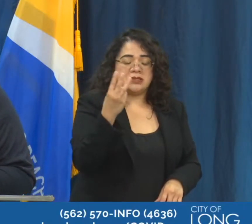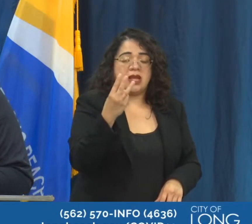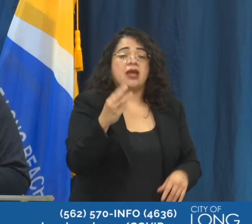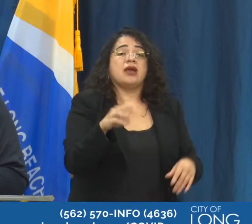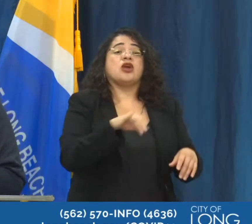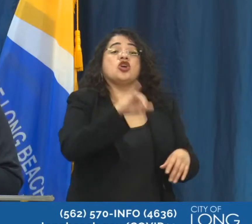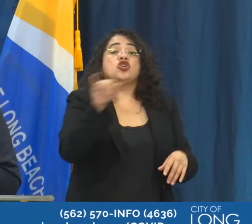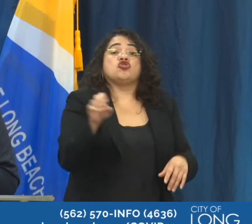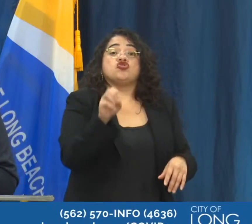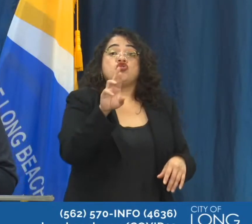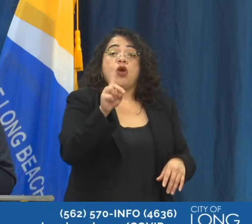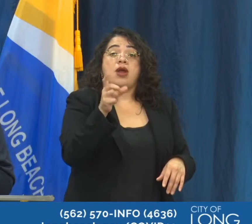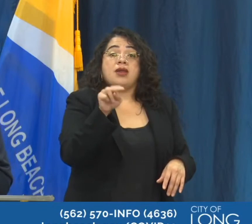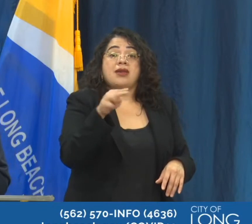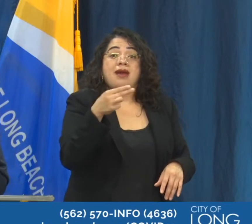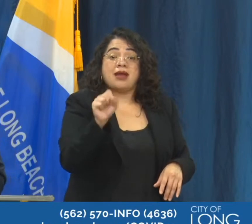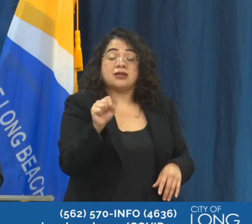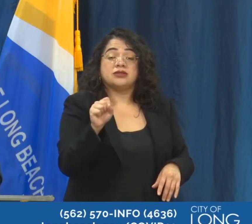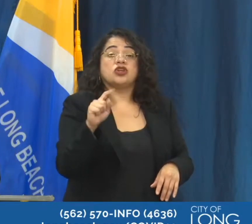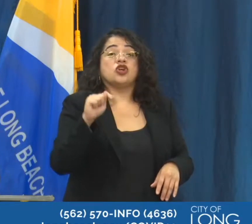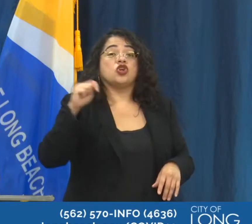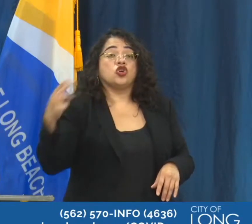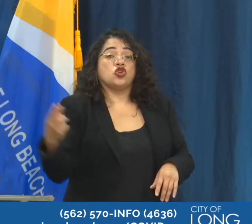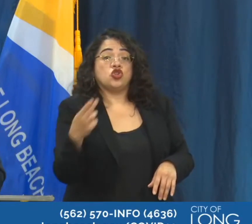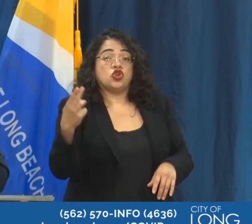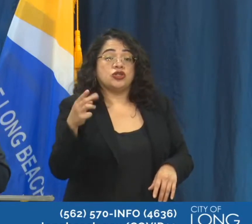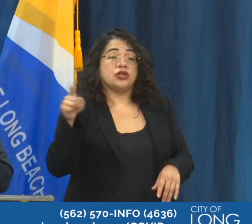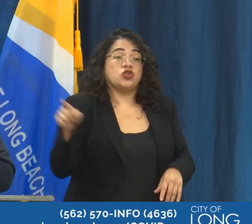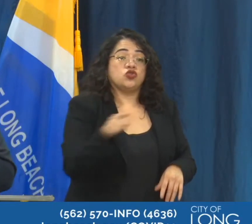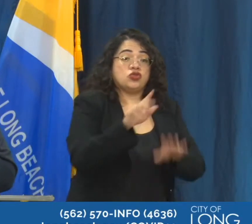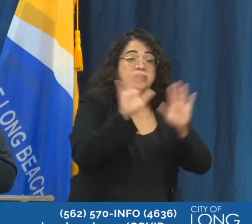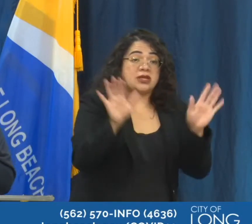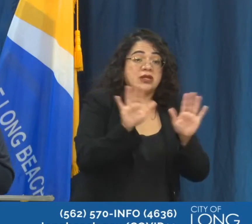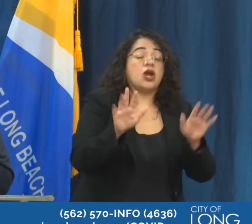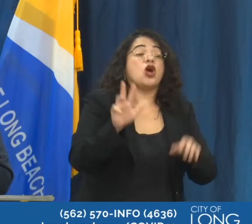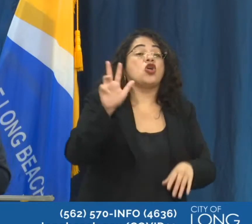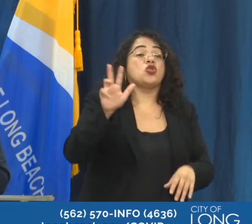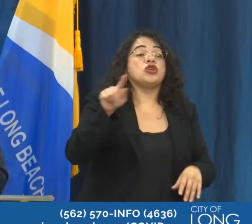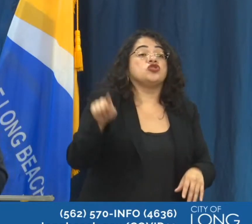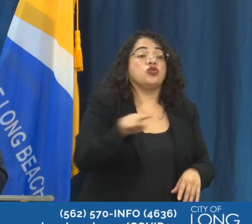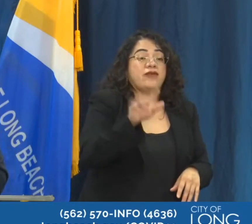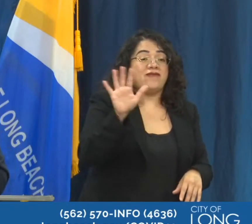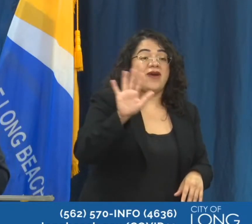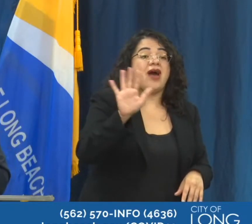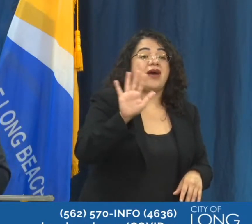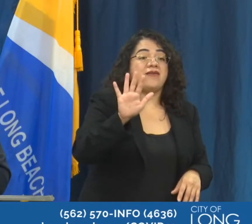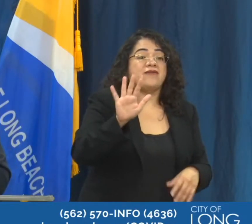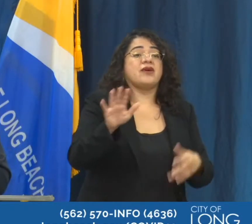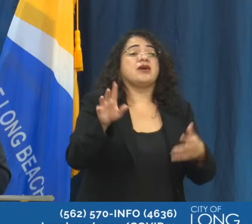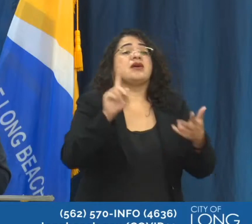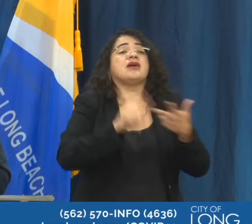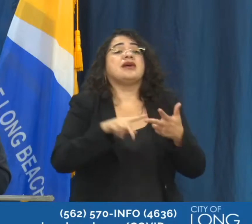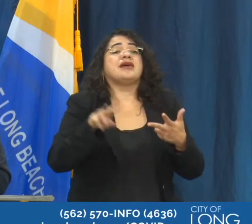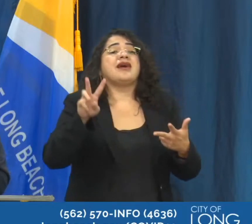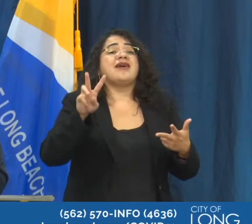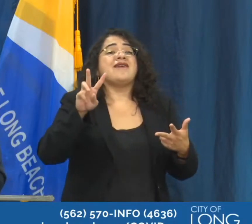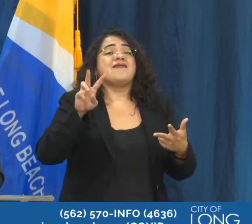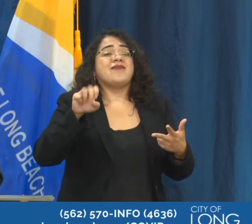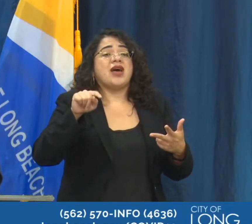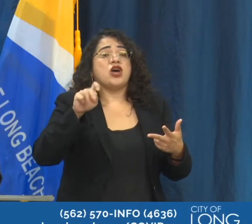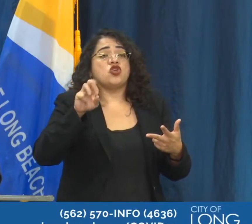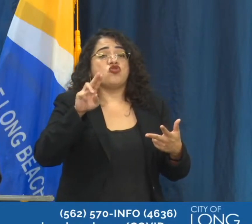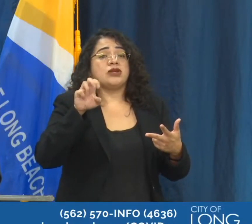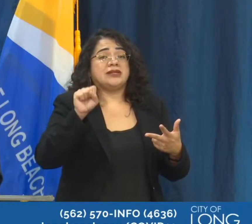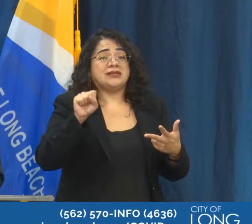estamos es de jueves a domingo de tres a cinco de la tarde en el estadio veterans que es